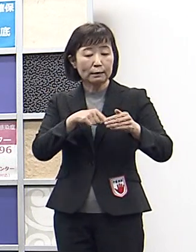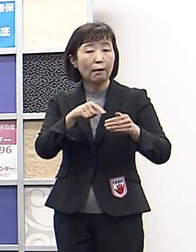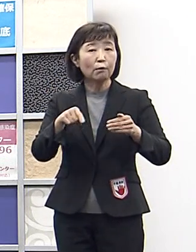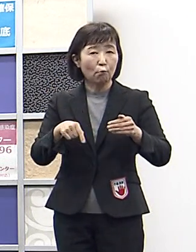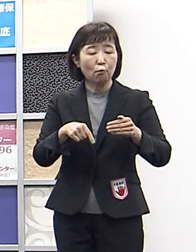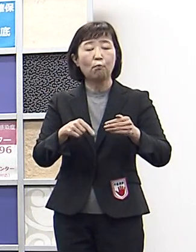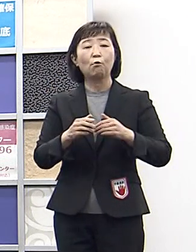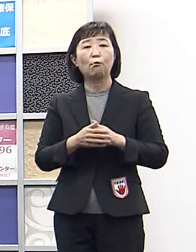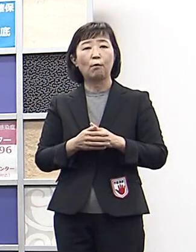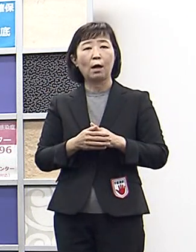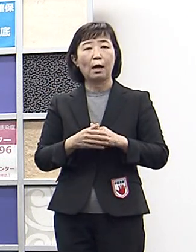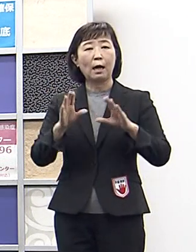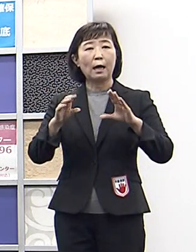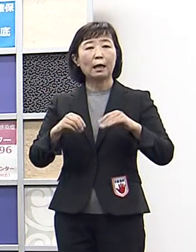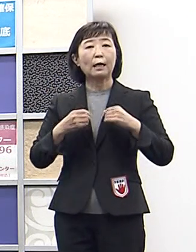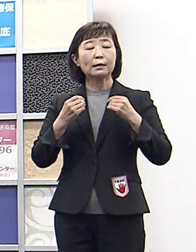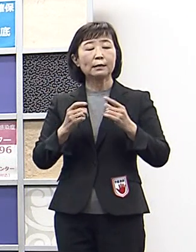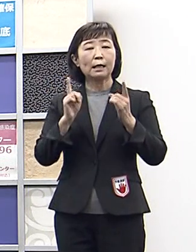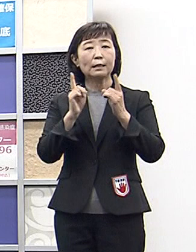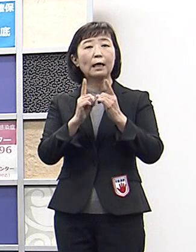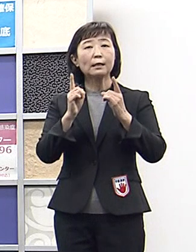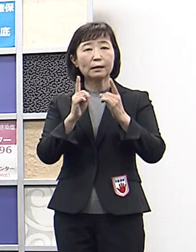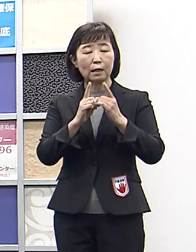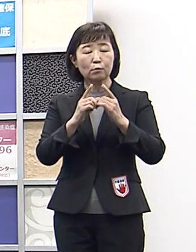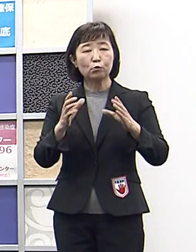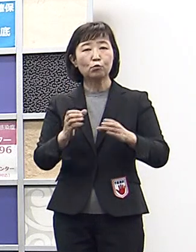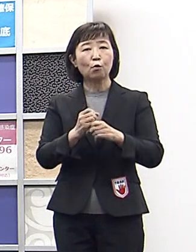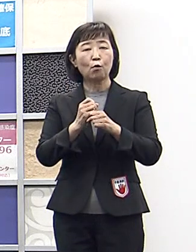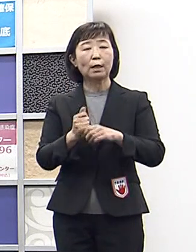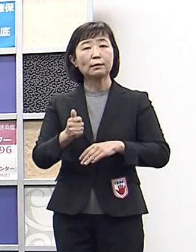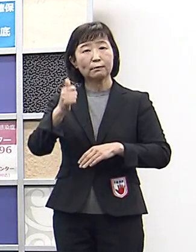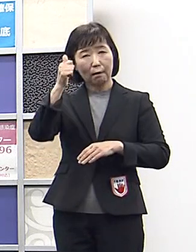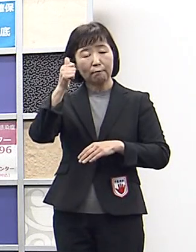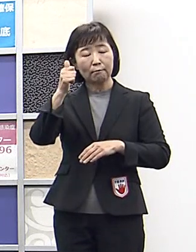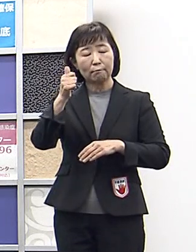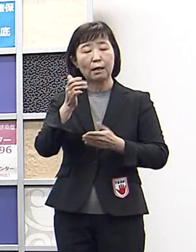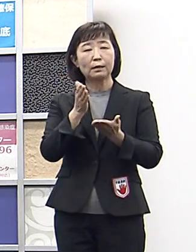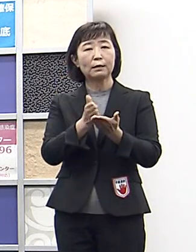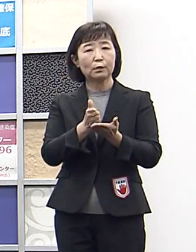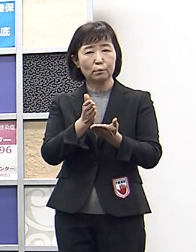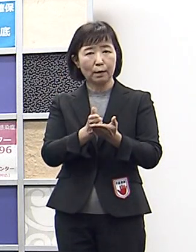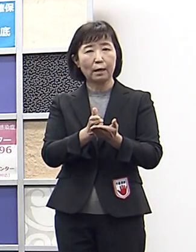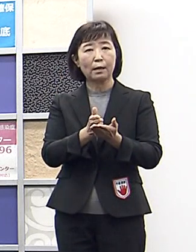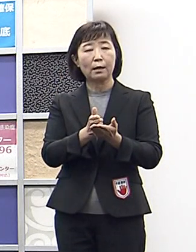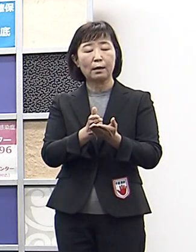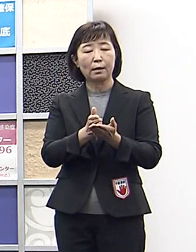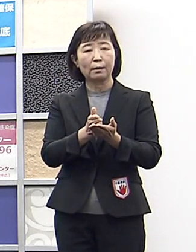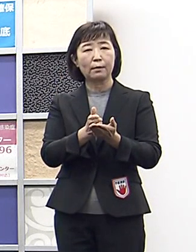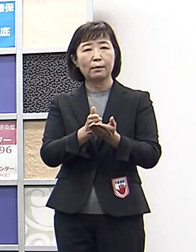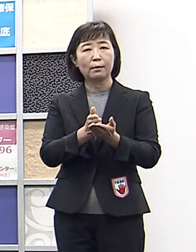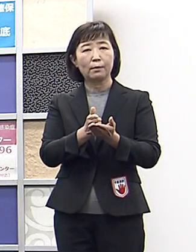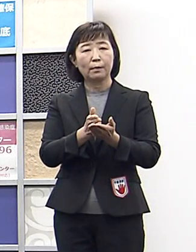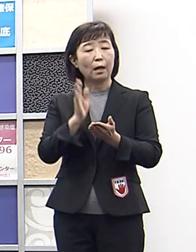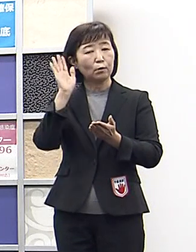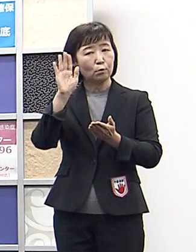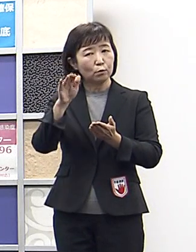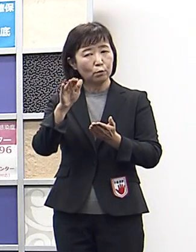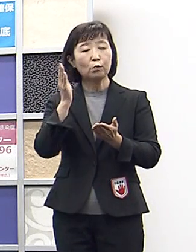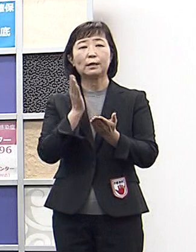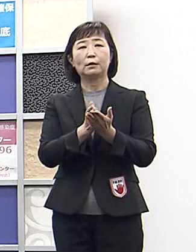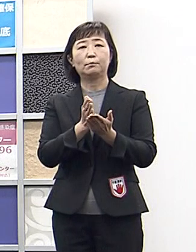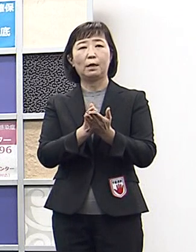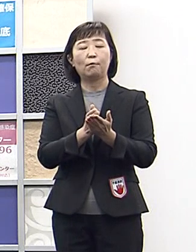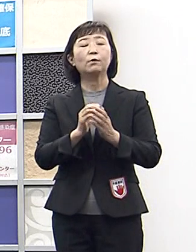感染症対策統括官から説明をして後ほど説明を